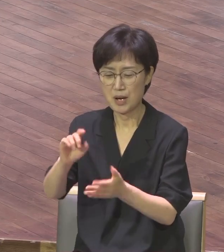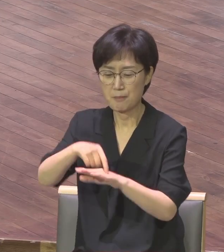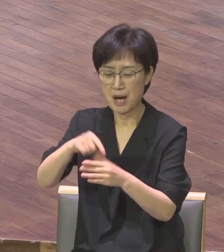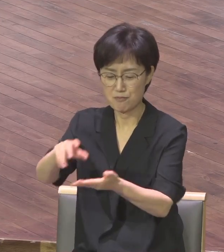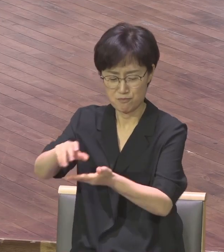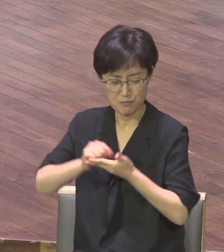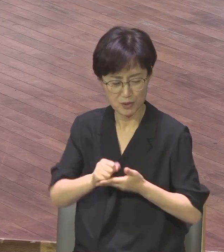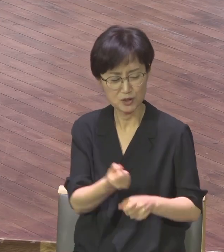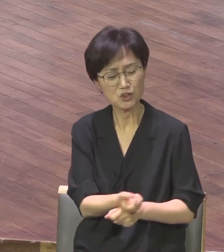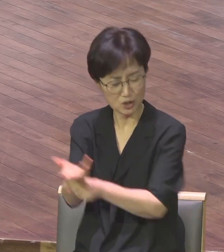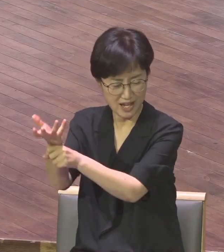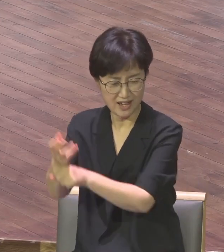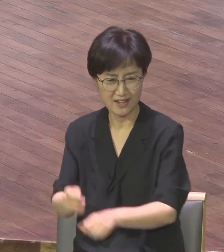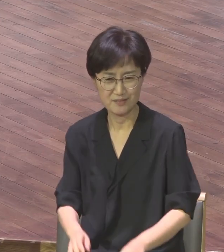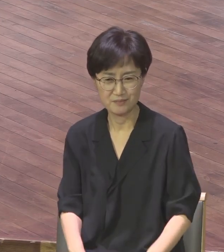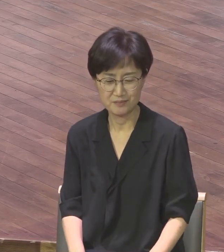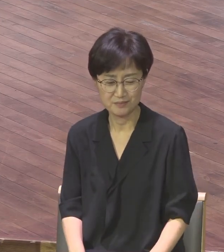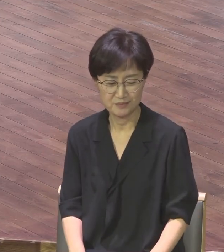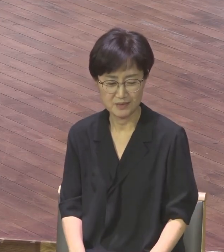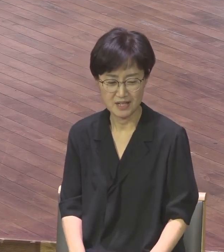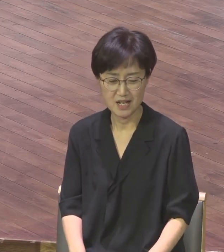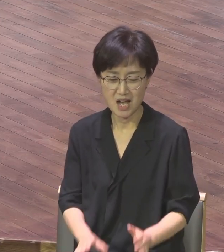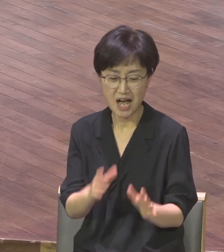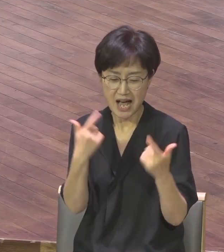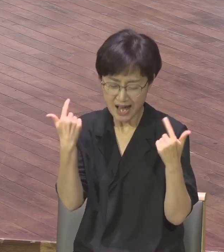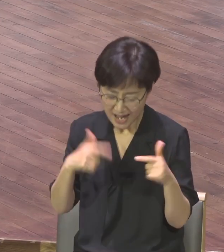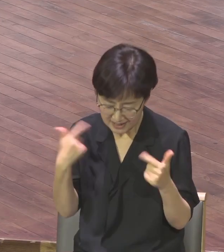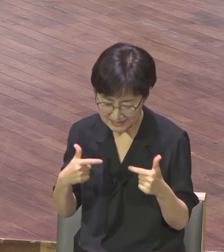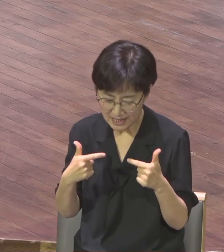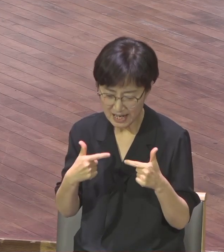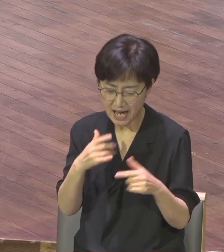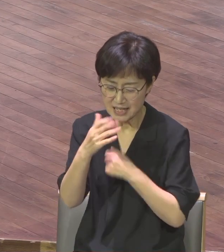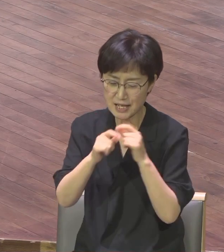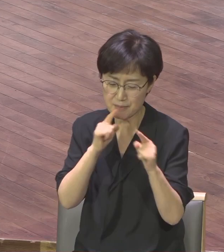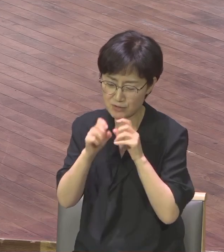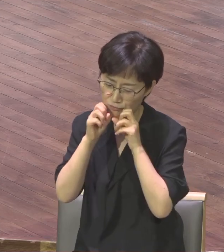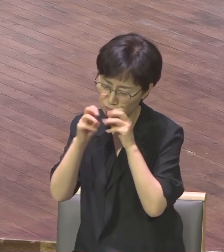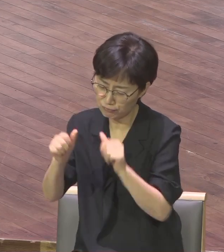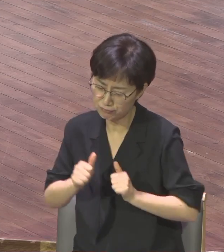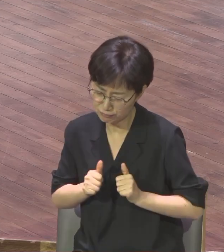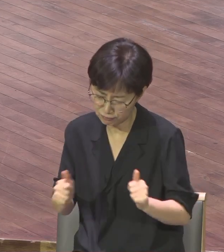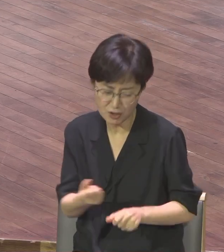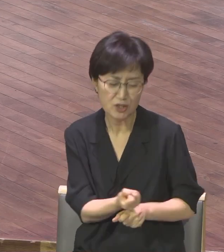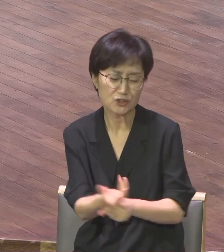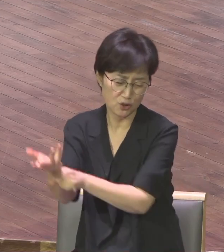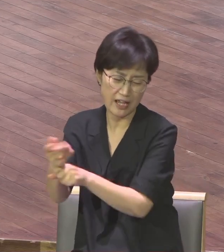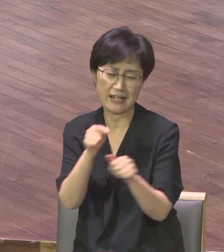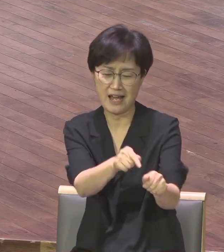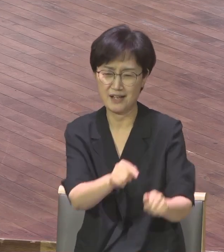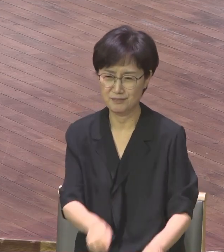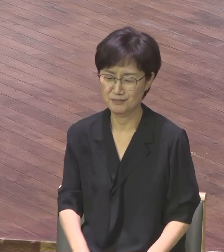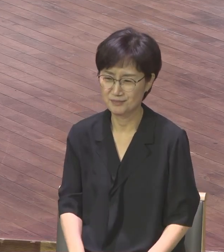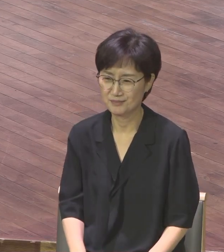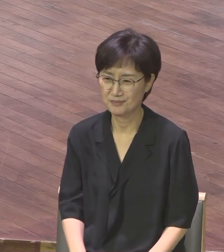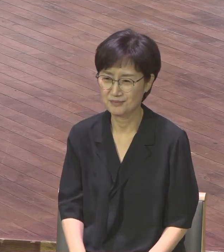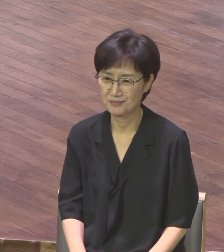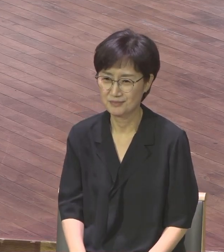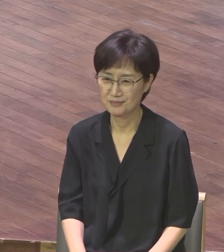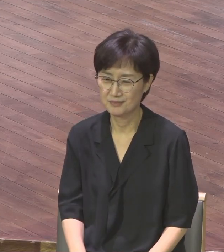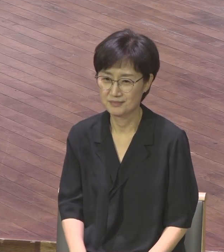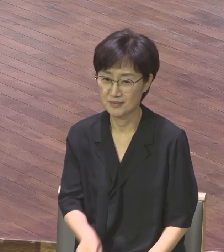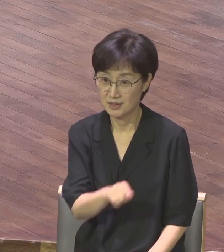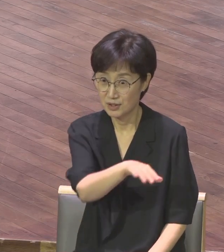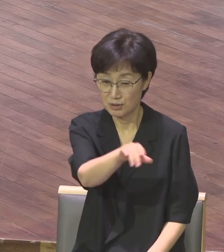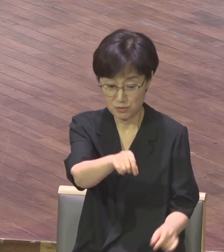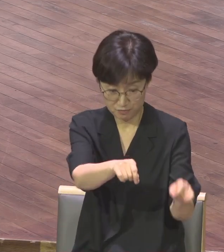품으라고 전해라. 때를 어떤지 못 어떤지 항상 말씀을 전파하는데 힘쓰라고 전해라. 꼭